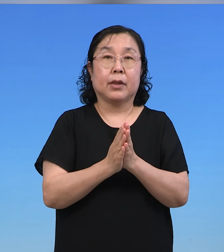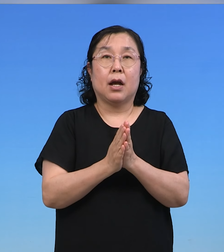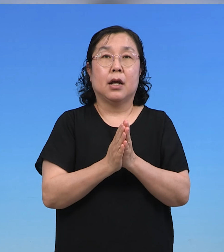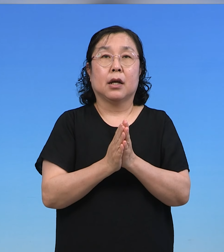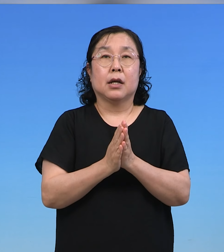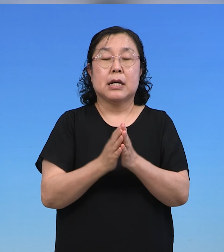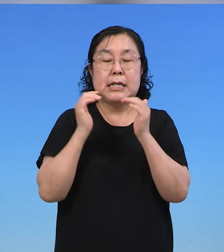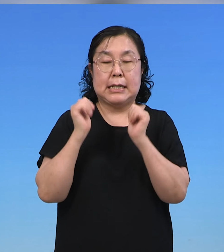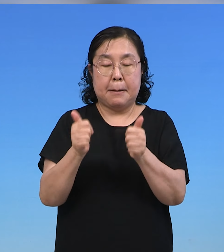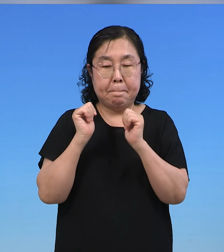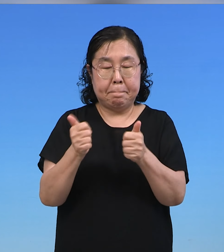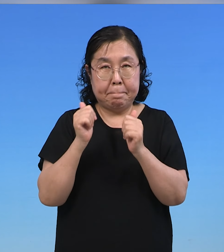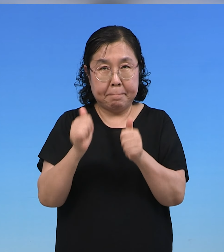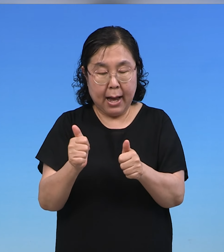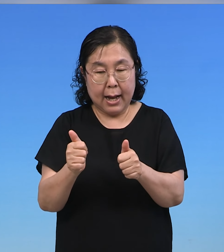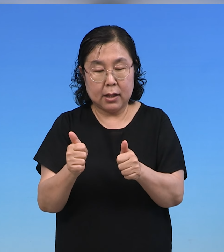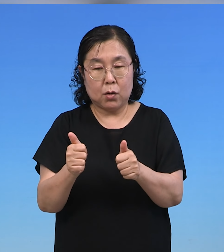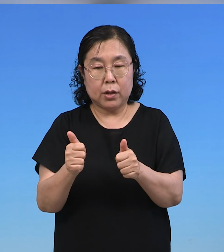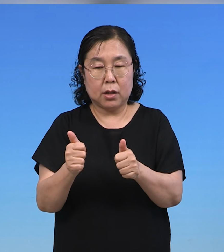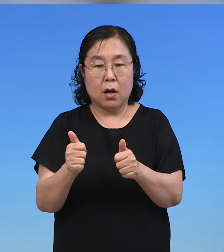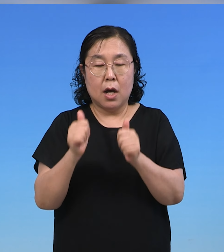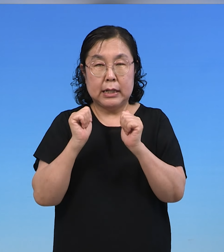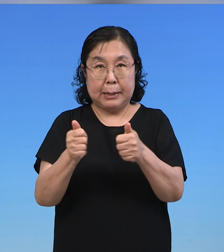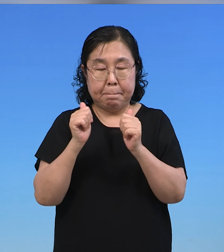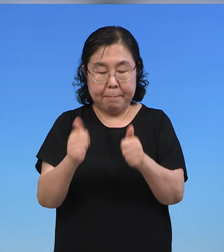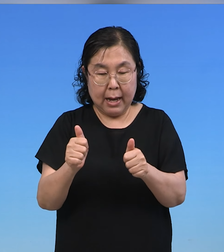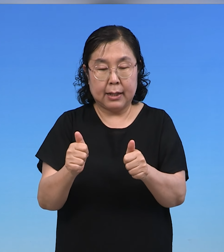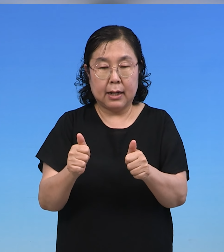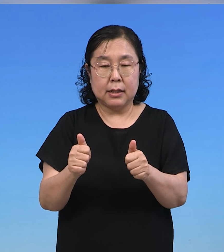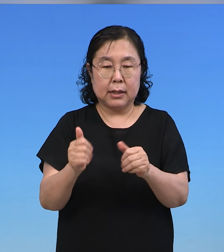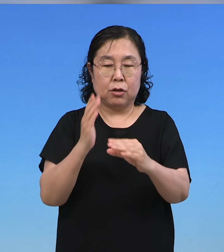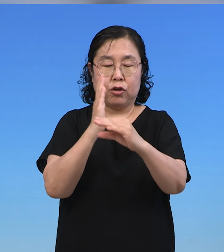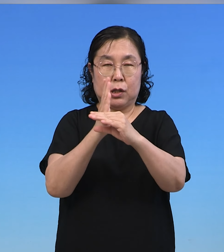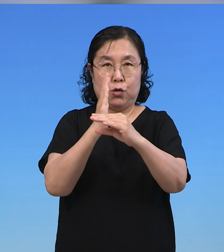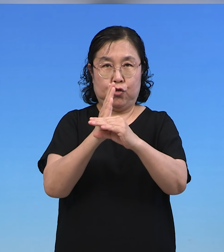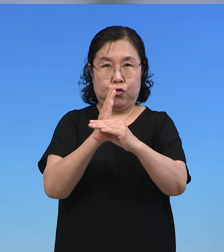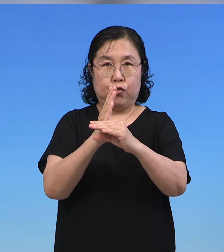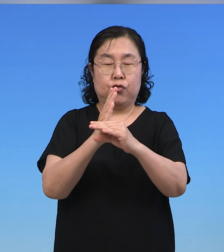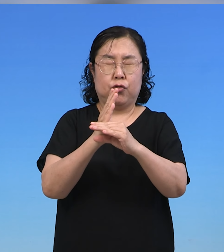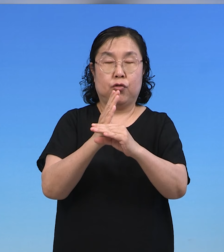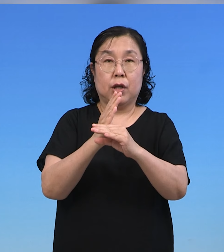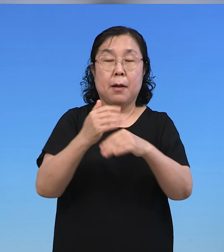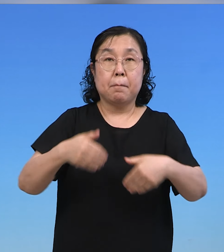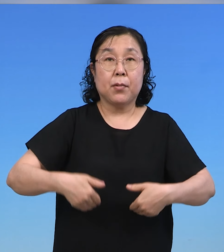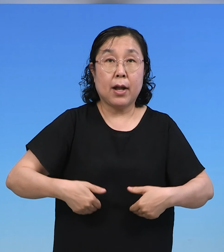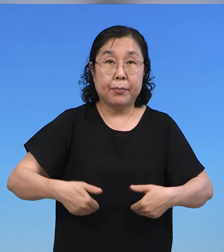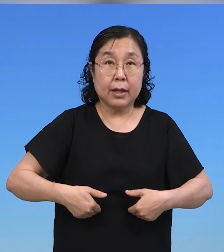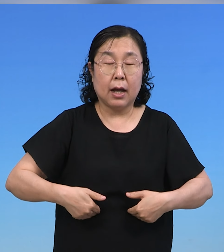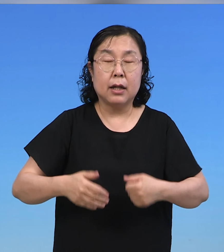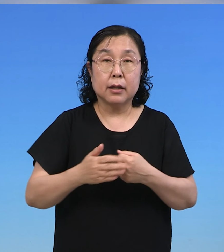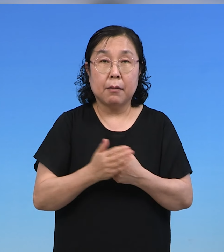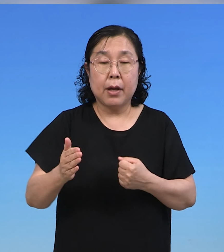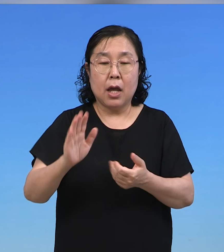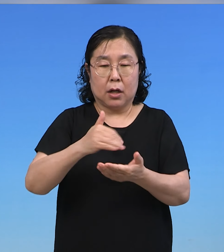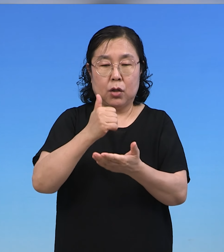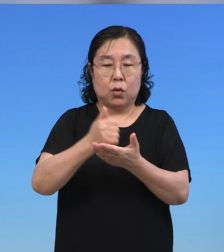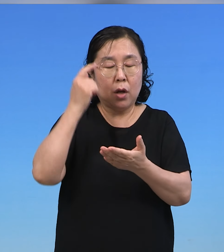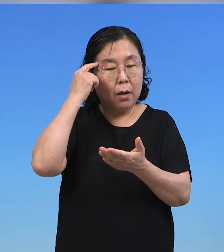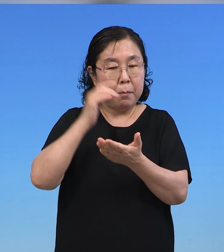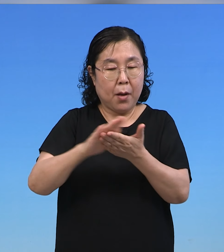브라비오라는 이 단어가 이 심판으로 생동하게 하는 이 기준이에요. 그러니까 그리스도의 평강이 너희